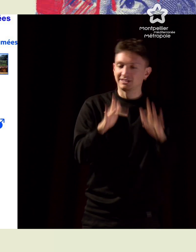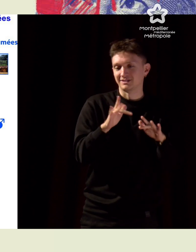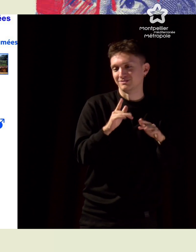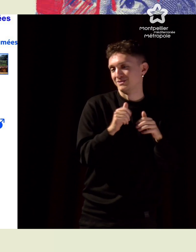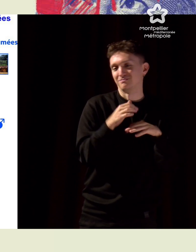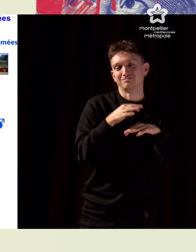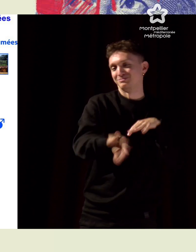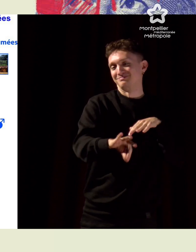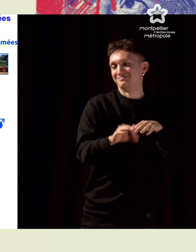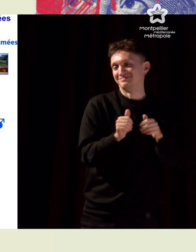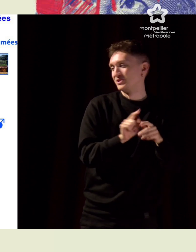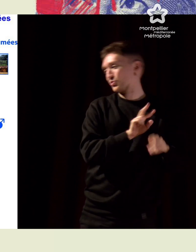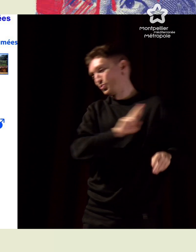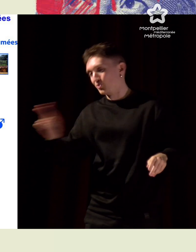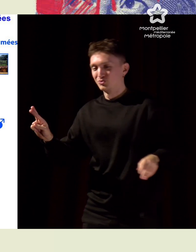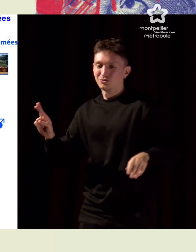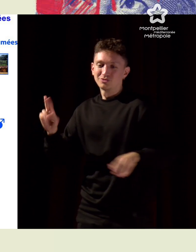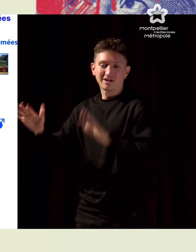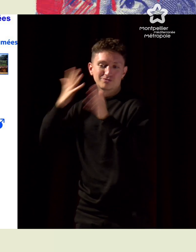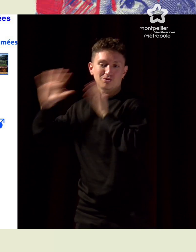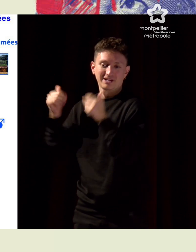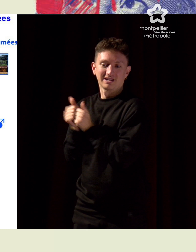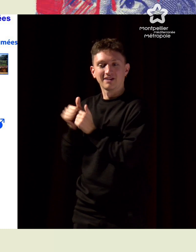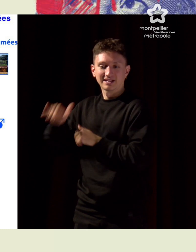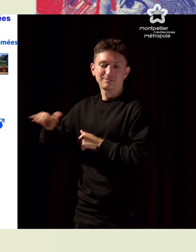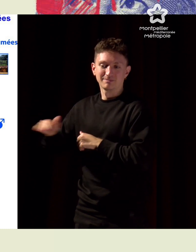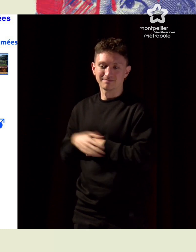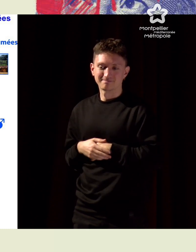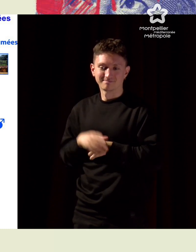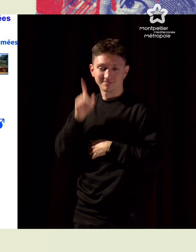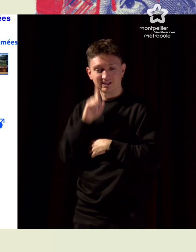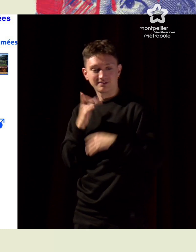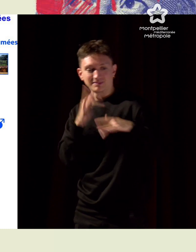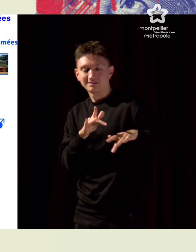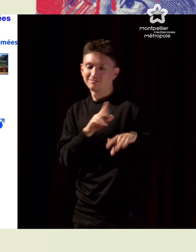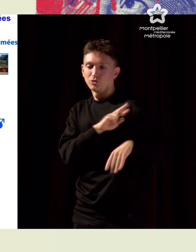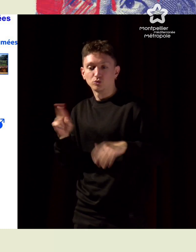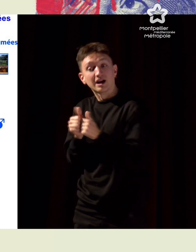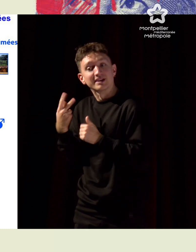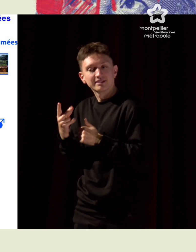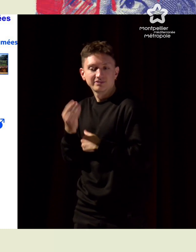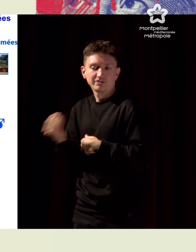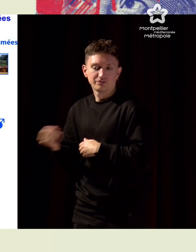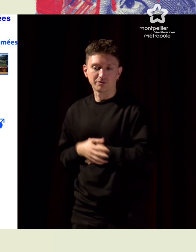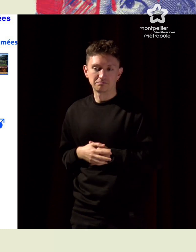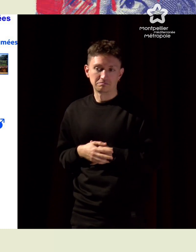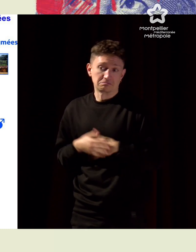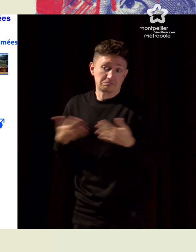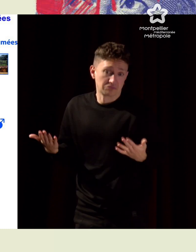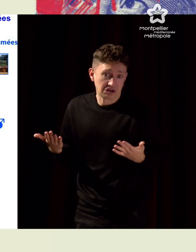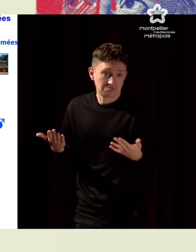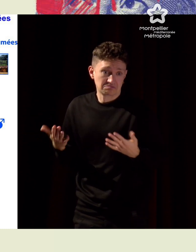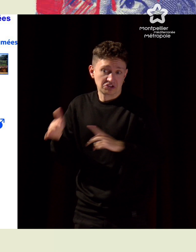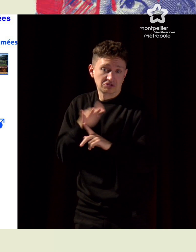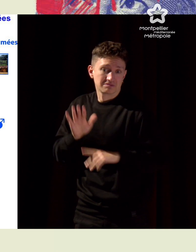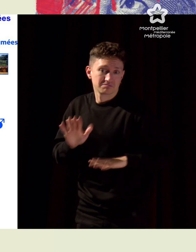vivre de là où elle vient. Donc là, vous voyez, on est dans un système social où on va avoir des flux de gènes